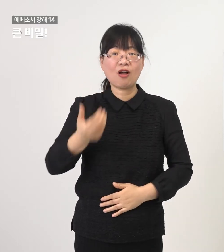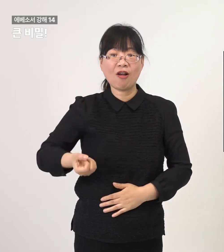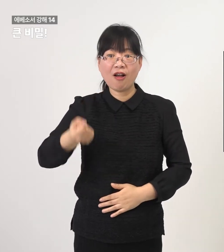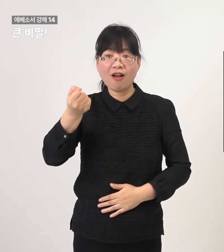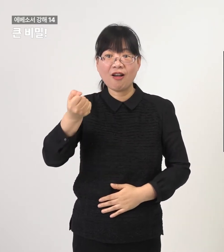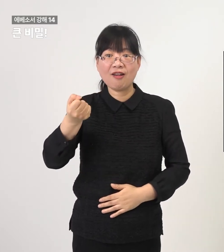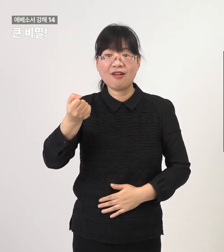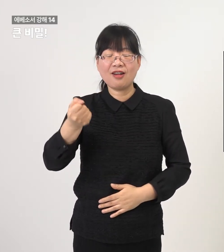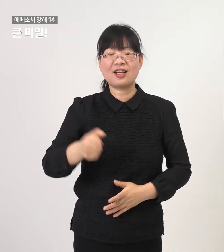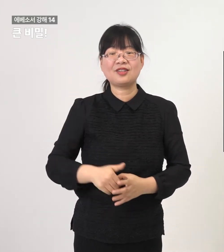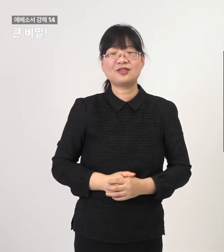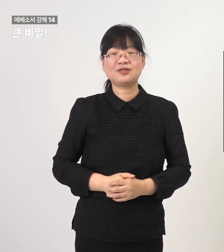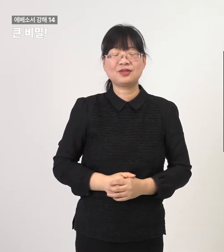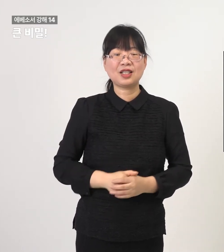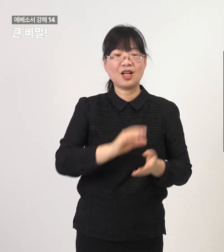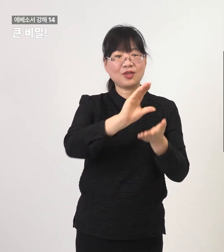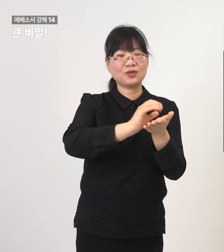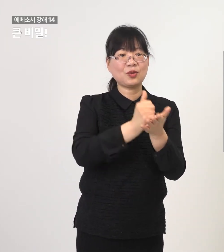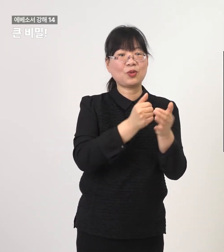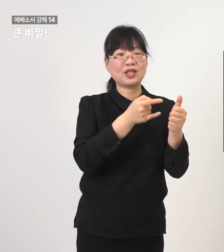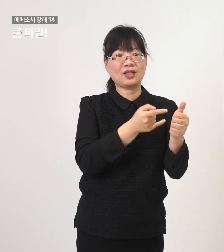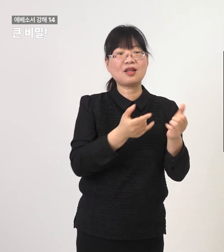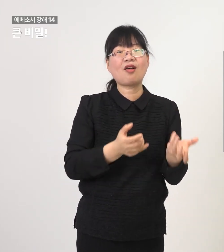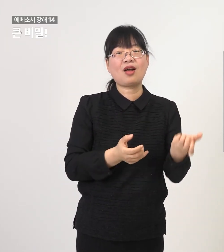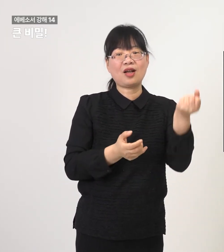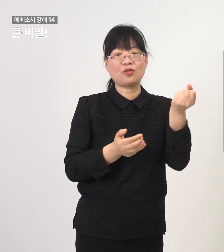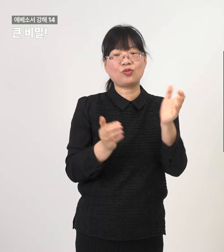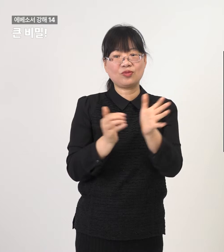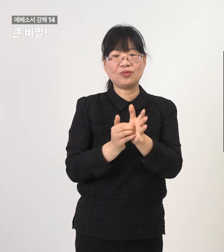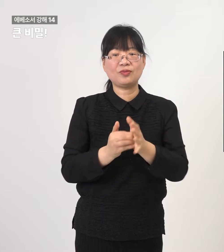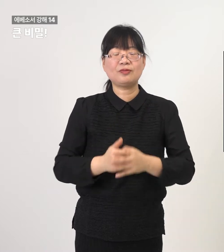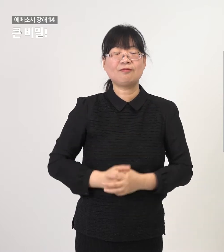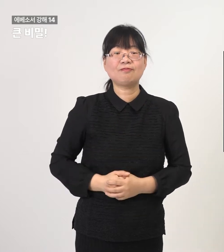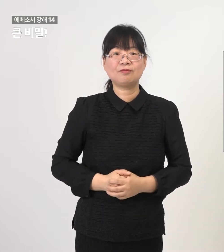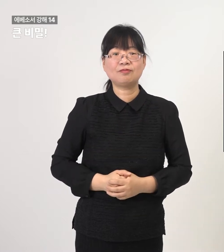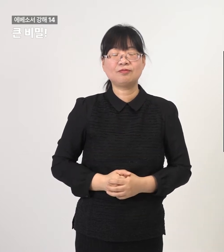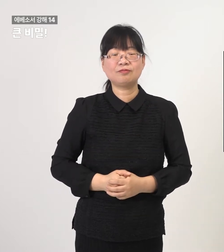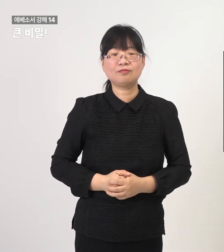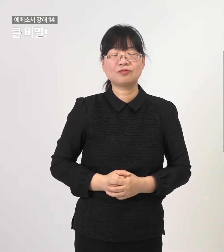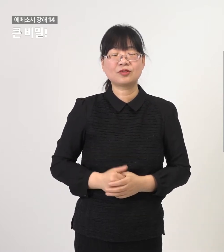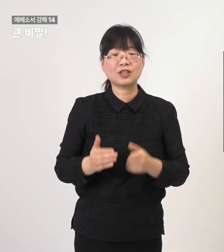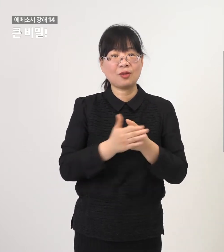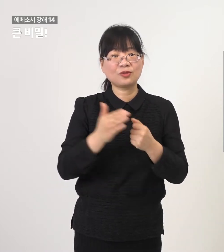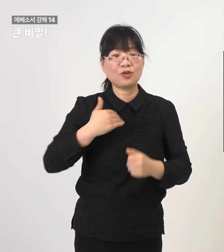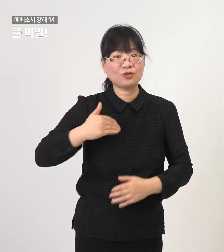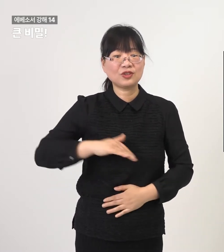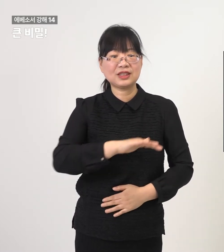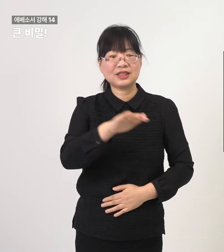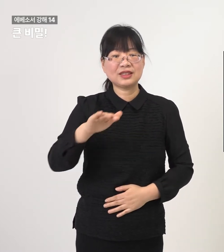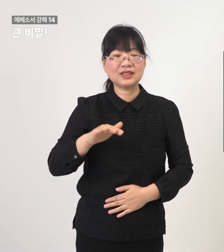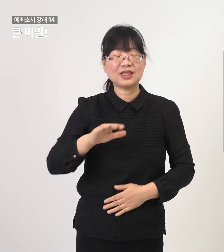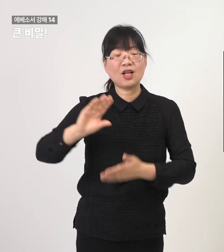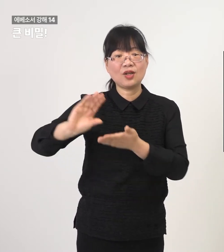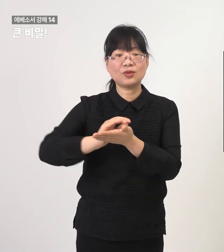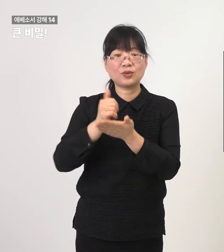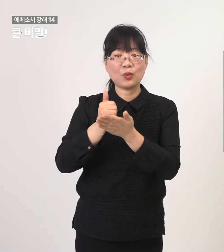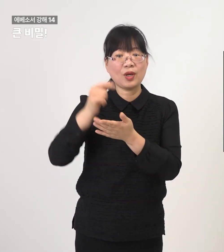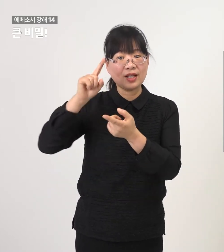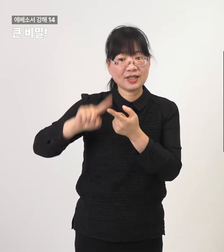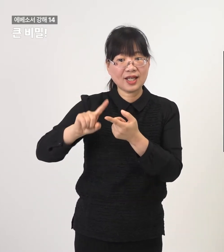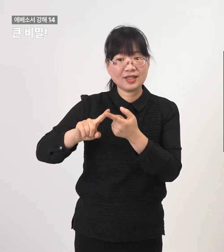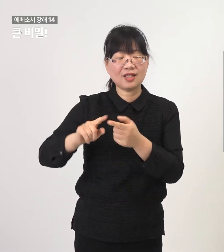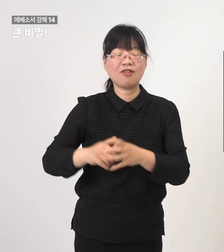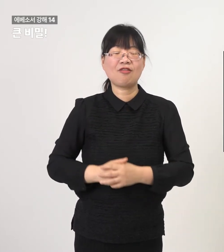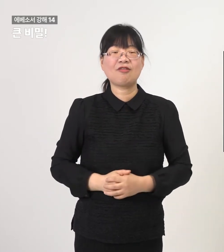겁니까? 예, 그리스도께서 갖고 있는 거예요. 그래서 우리는 이 그리스도에